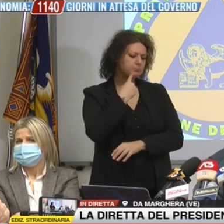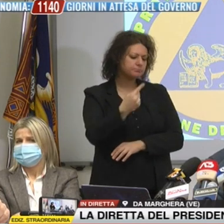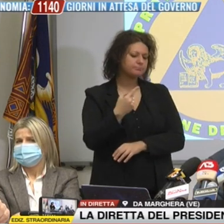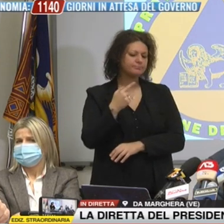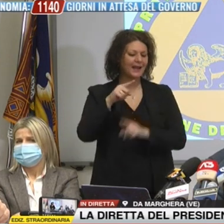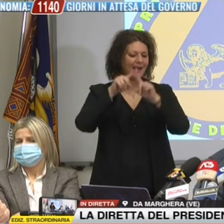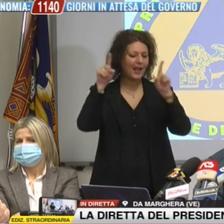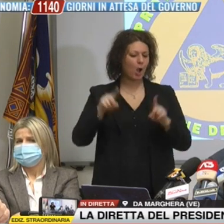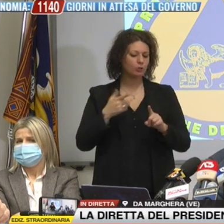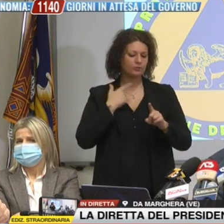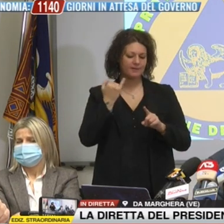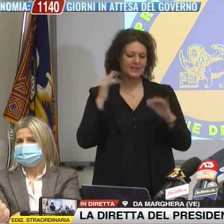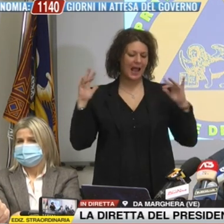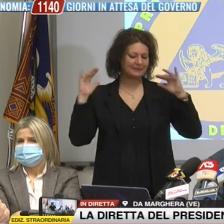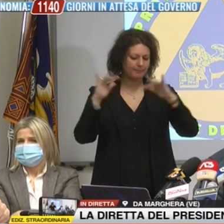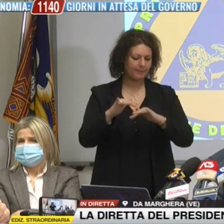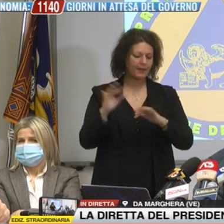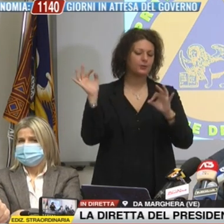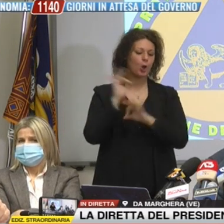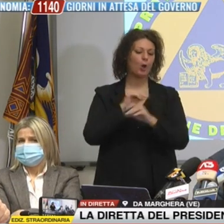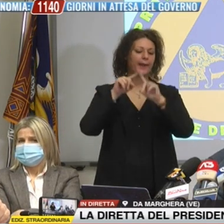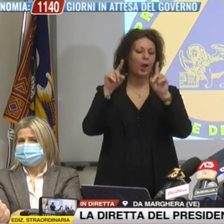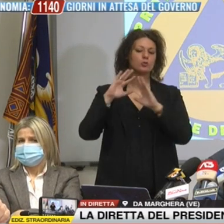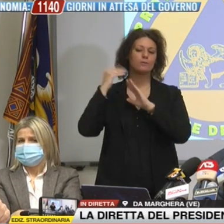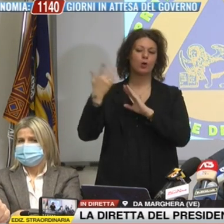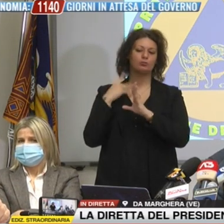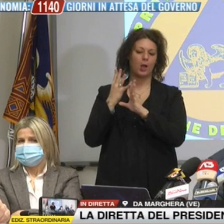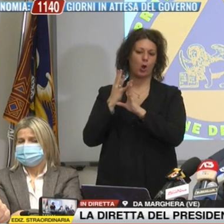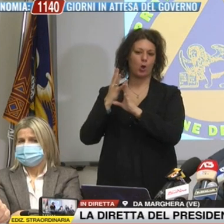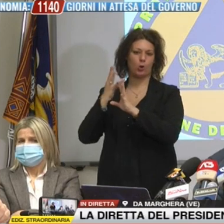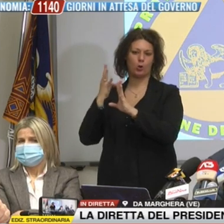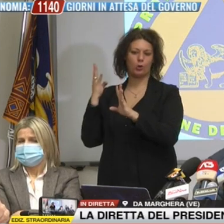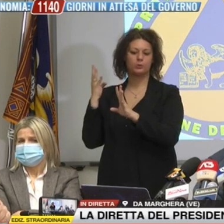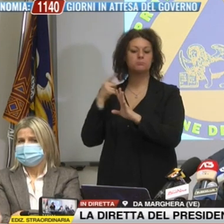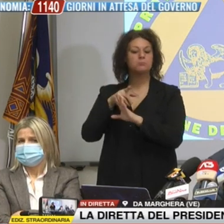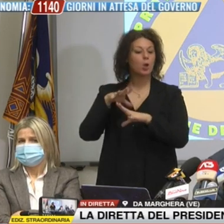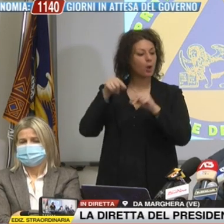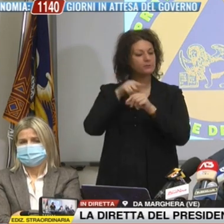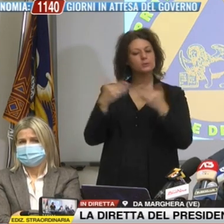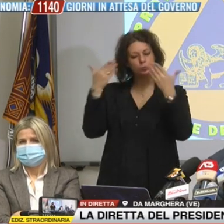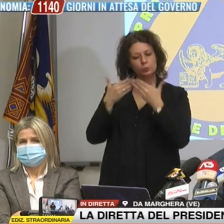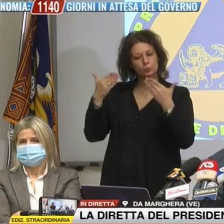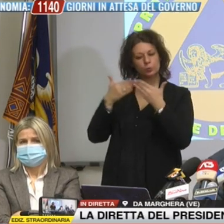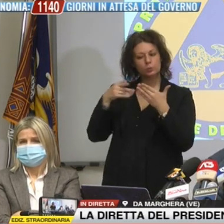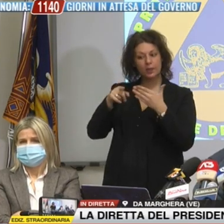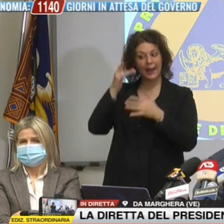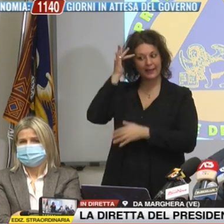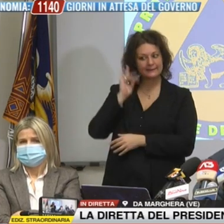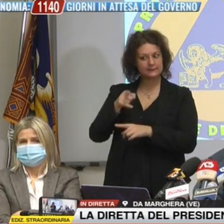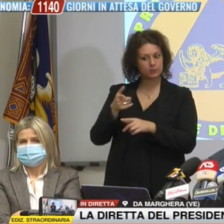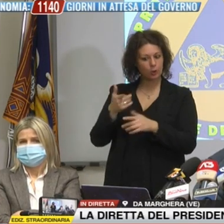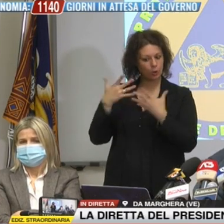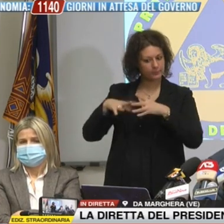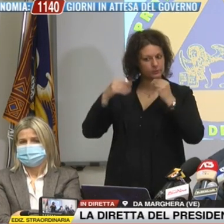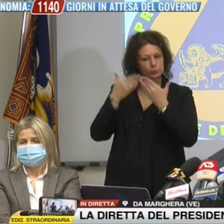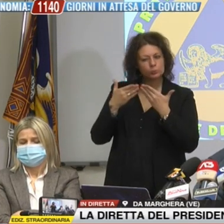dei negozi o fuori durante le code per poter entrare, se c'è uno studio sull'incidenza, su quanto si possa rischiare a mettersi a fare la coda